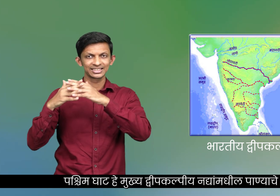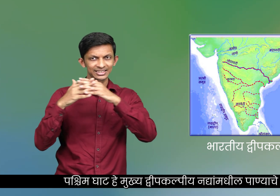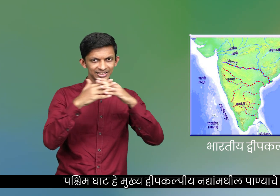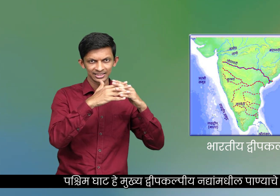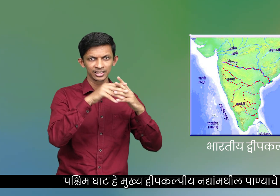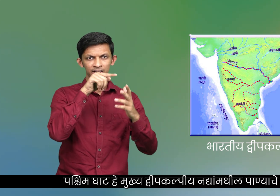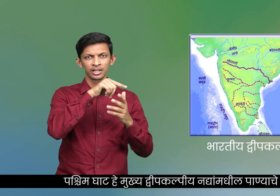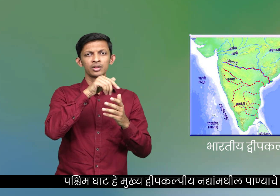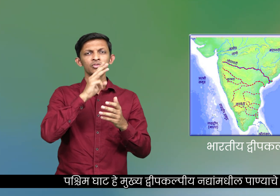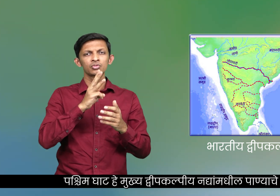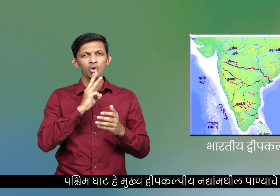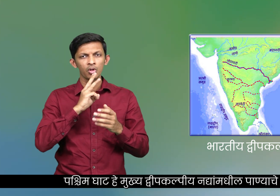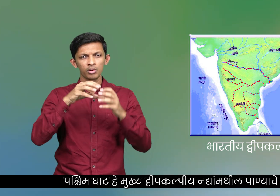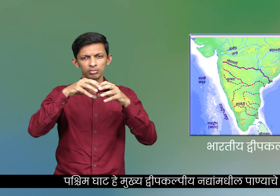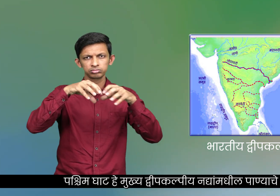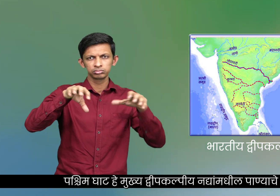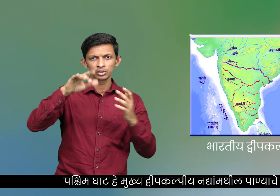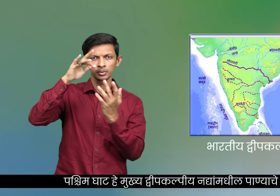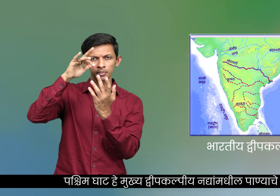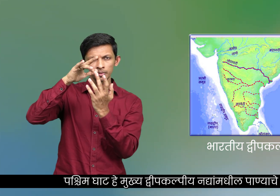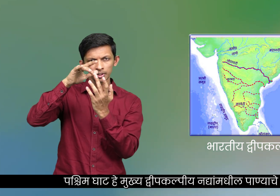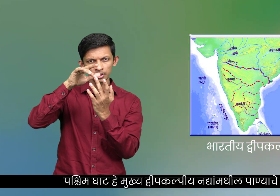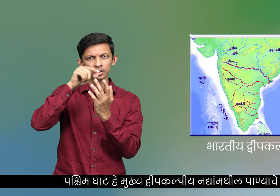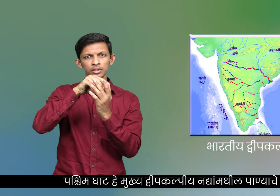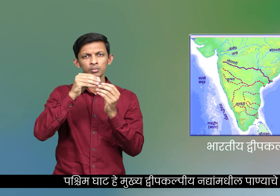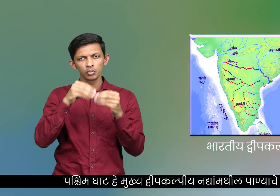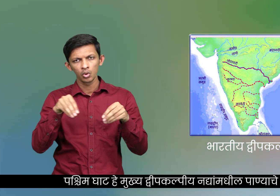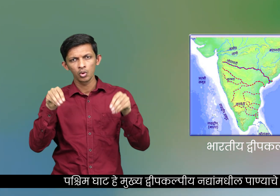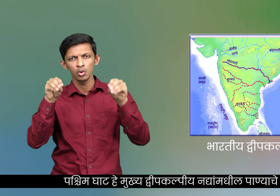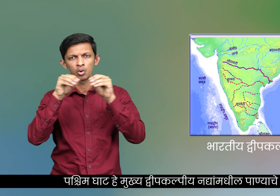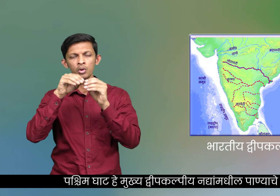पश्चिम घाट हे मुख्य द्विकल्पीय नद्यांमधील पाण्याचं विभाजन आहे.